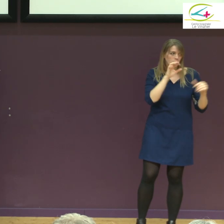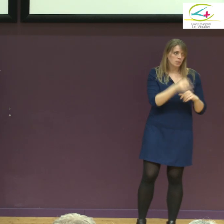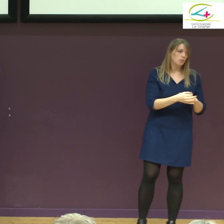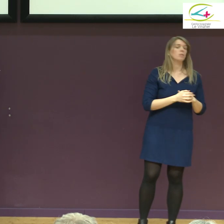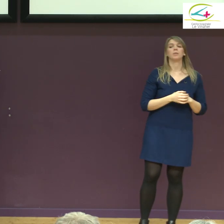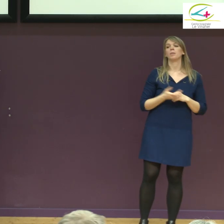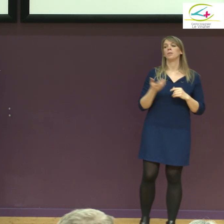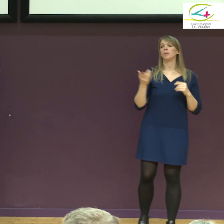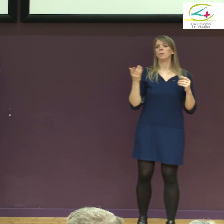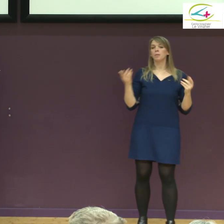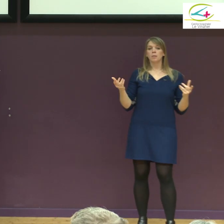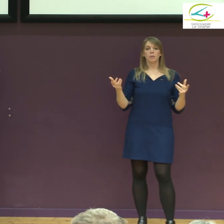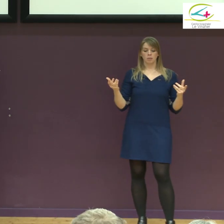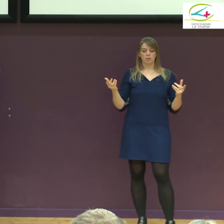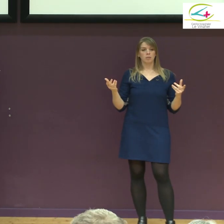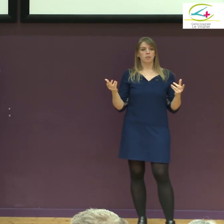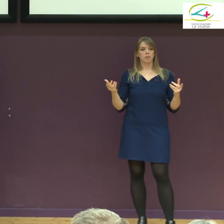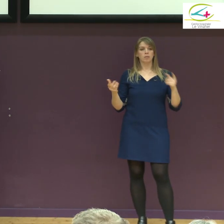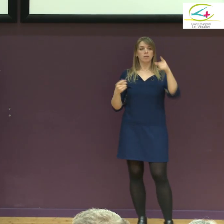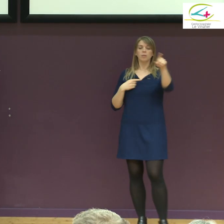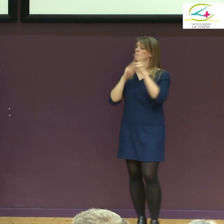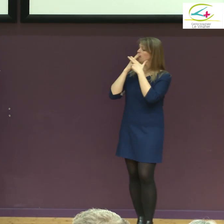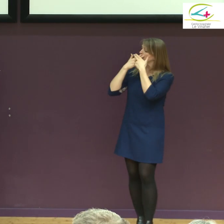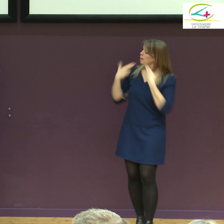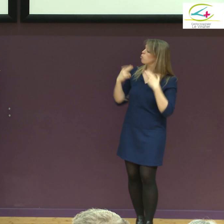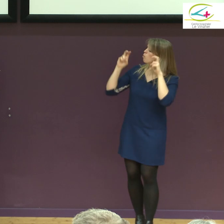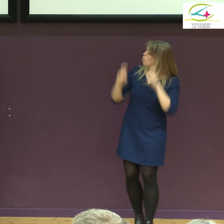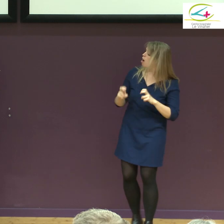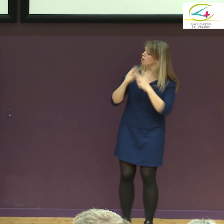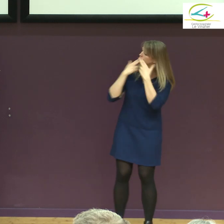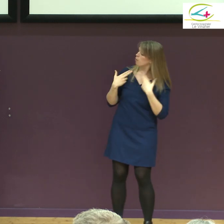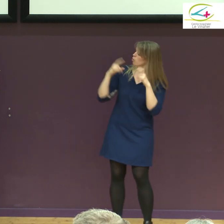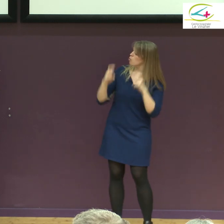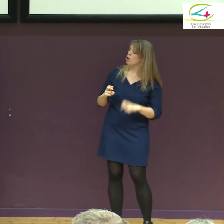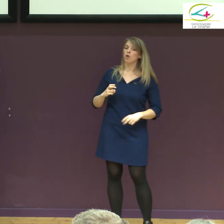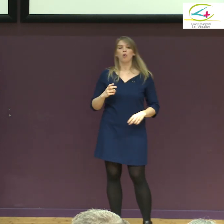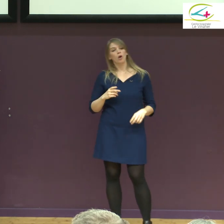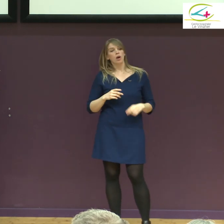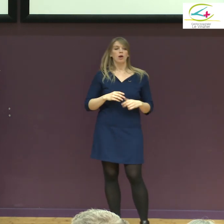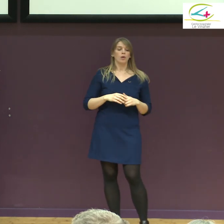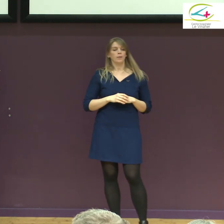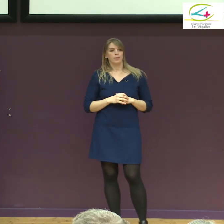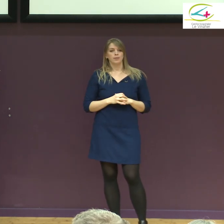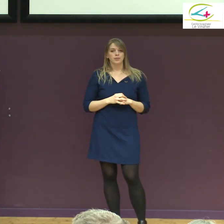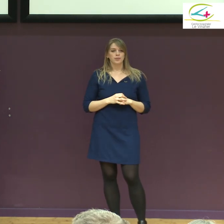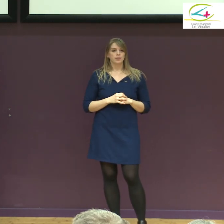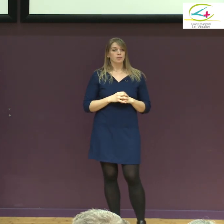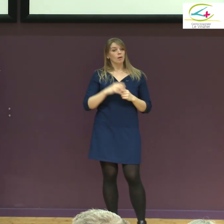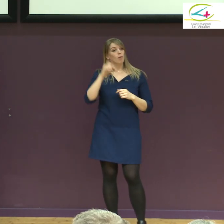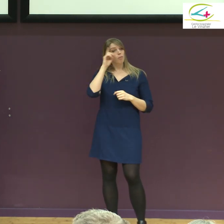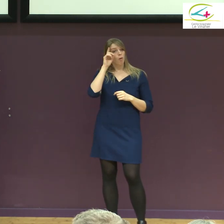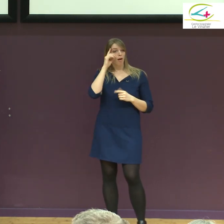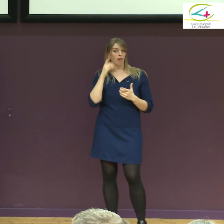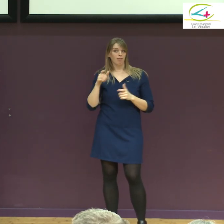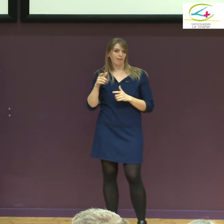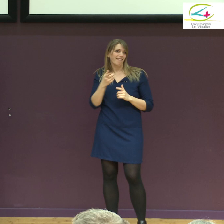En fait, c'est moins tabou. C'est moins tabou? Ouais. En fait, c'est parce qu'il y a des gens qui bossent,